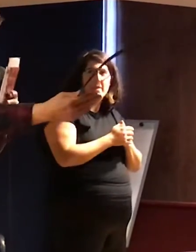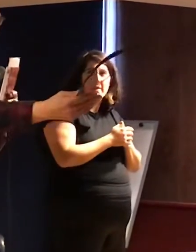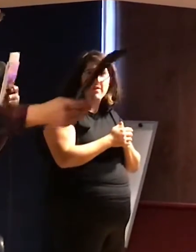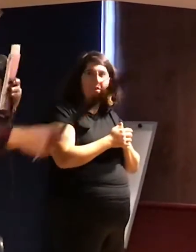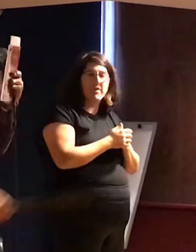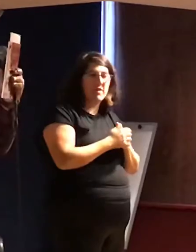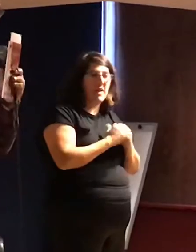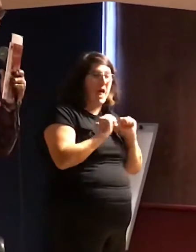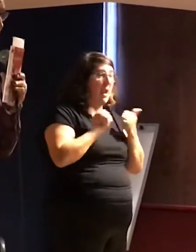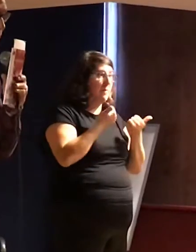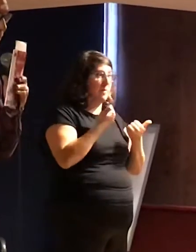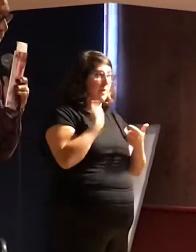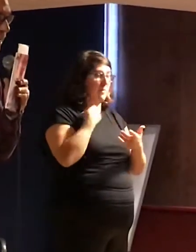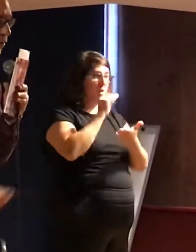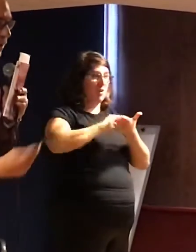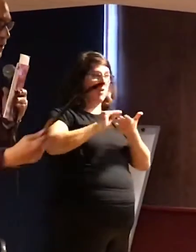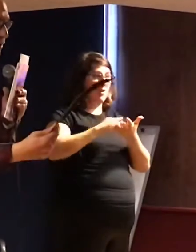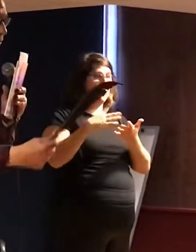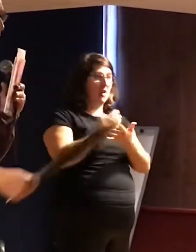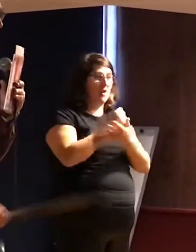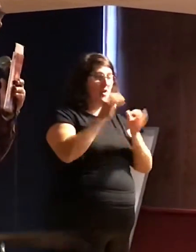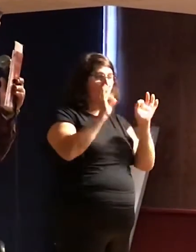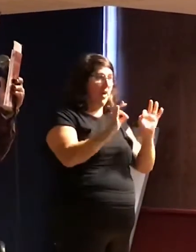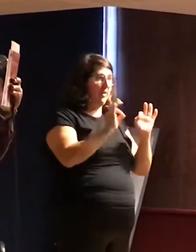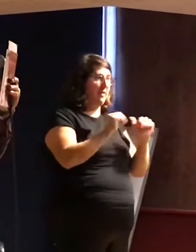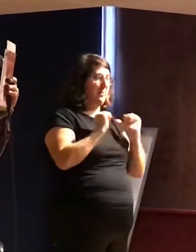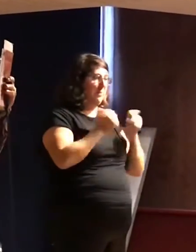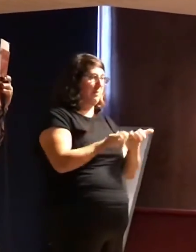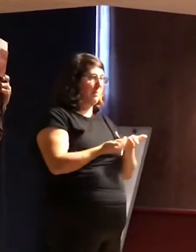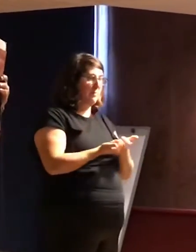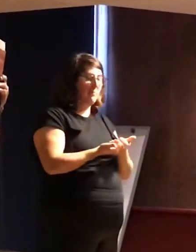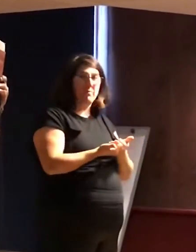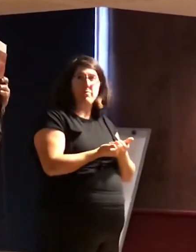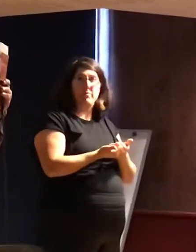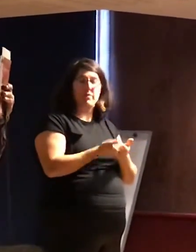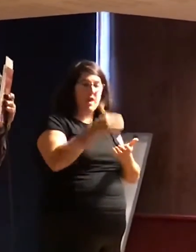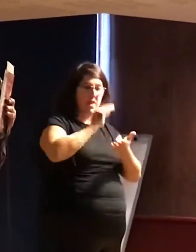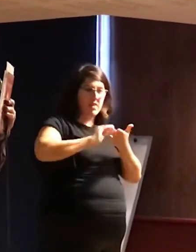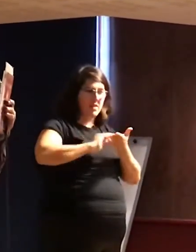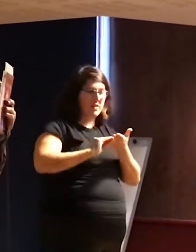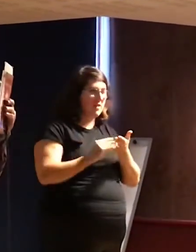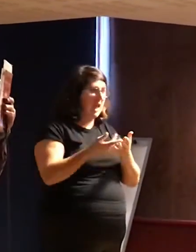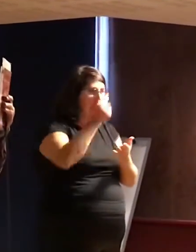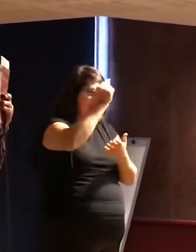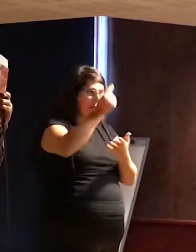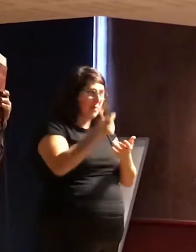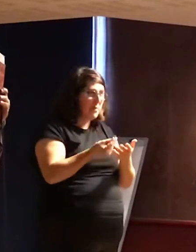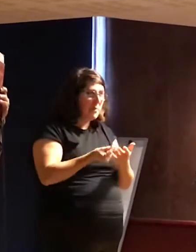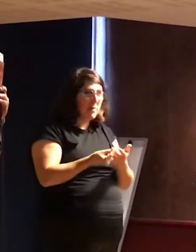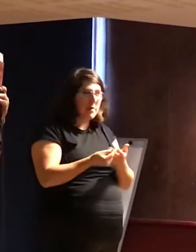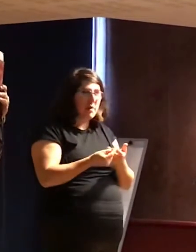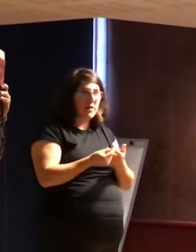Eta nik hasieran idatzitako guztiak hor hasiko dira. Idazten eta marrazten.